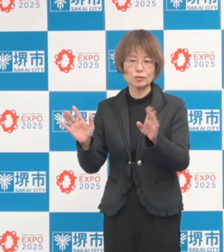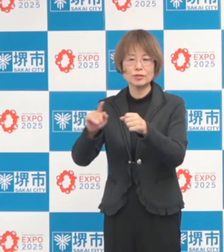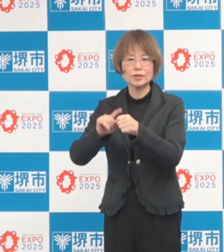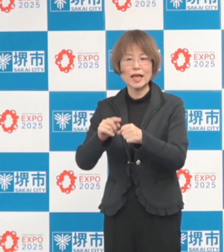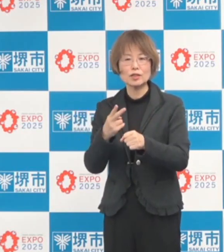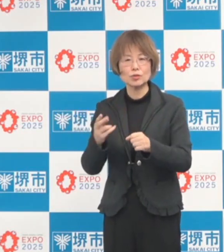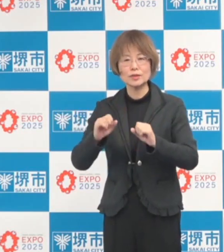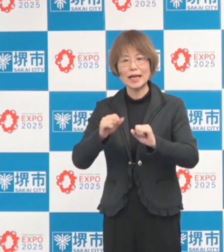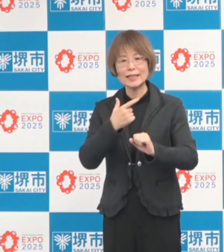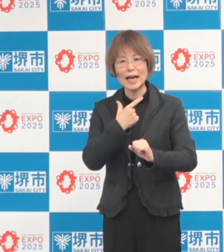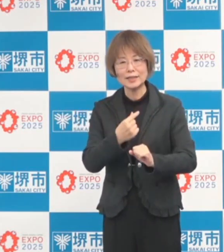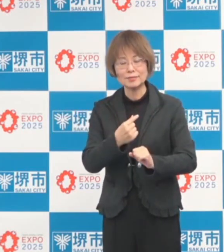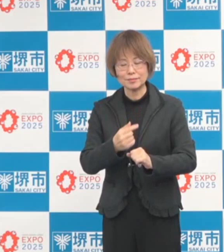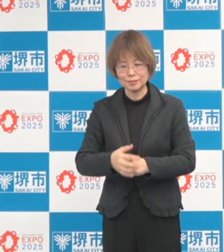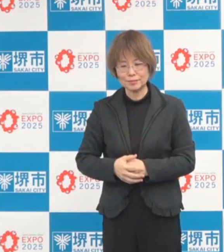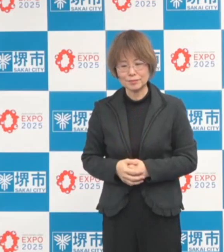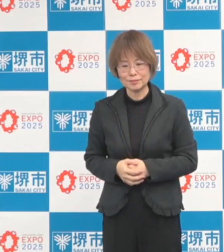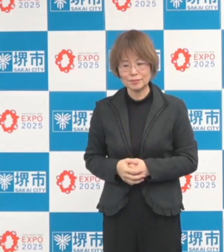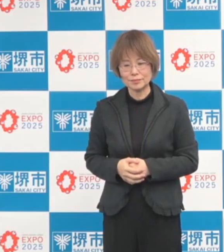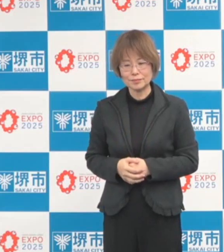いと考えております。